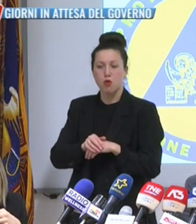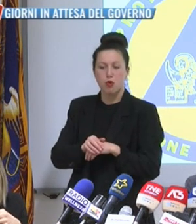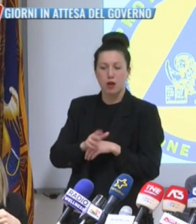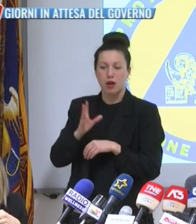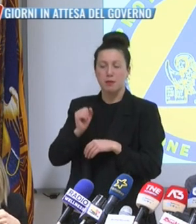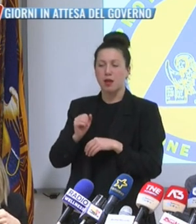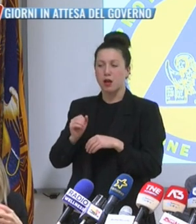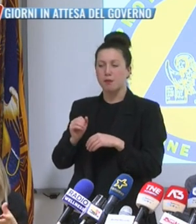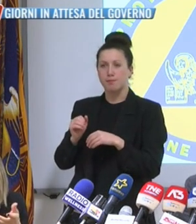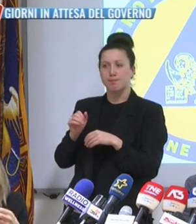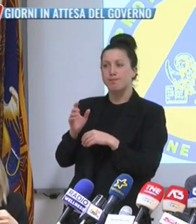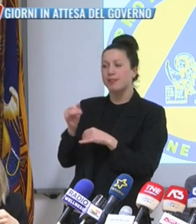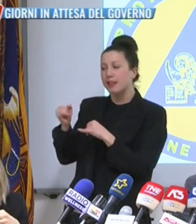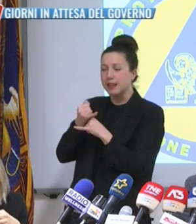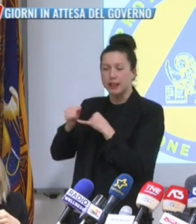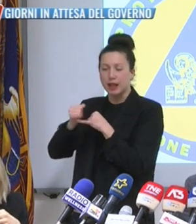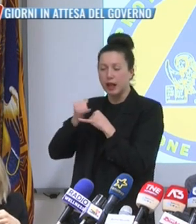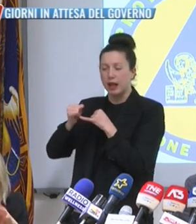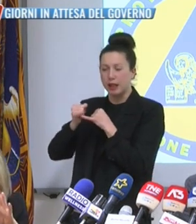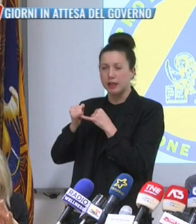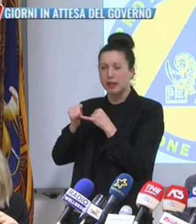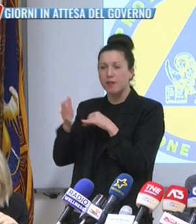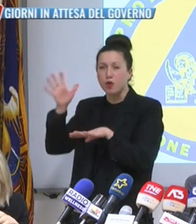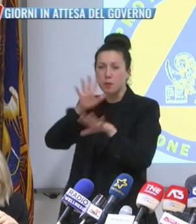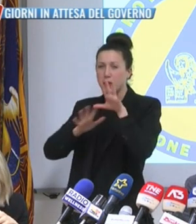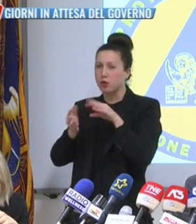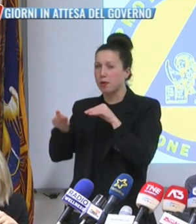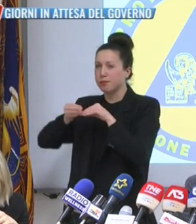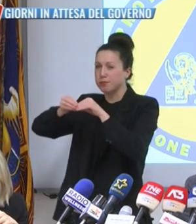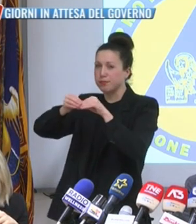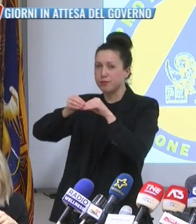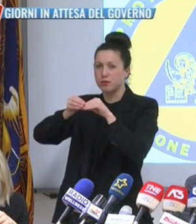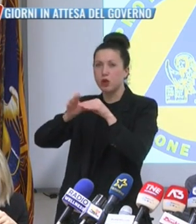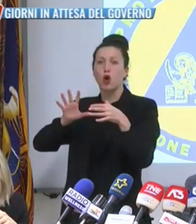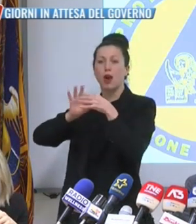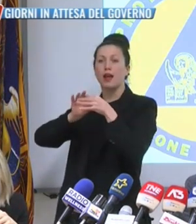darvi insomma dei dati o comunque delle informazioni maggiori per quanto riguarda Vicenza.